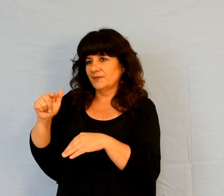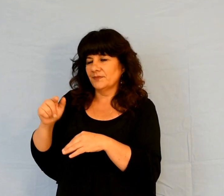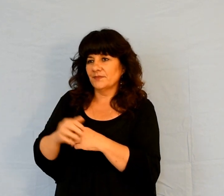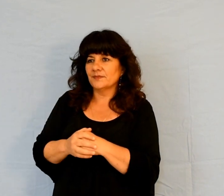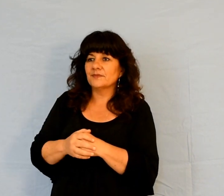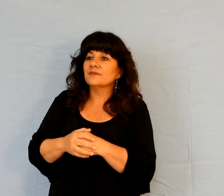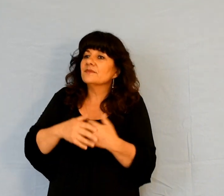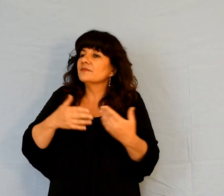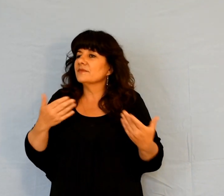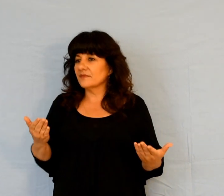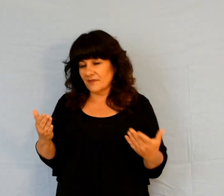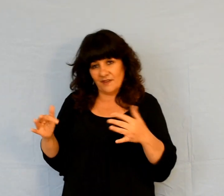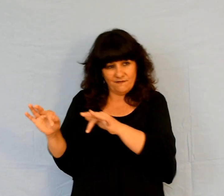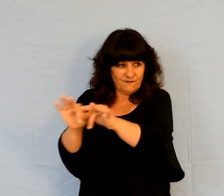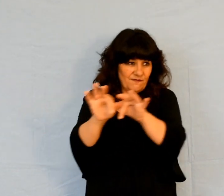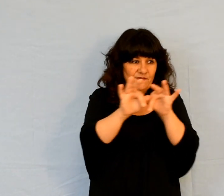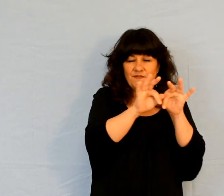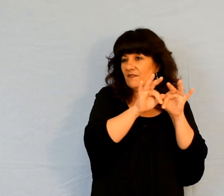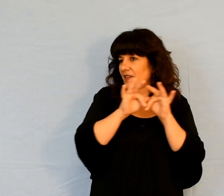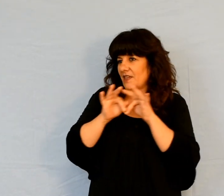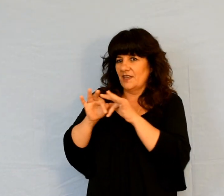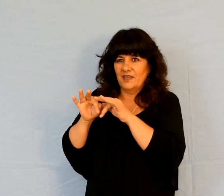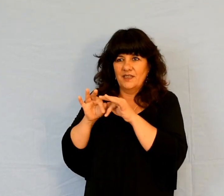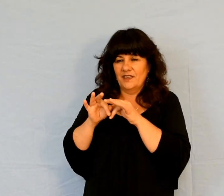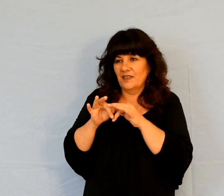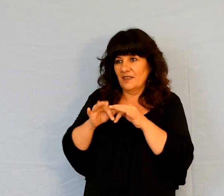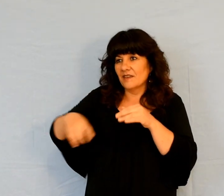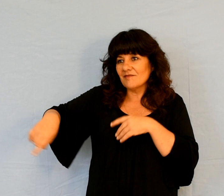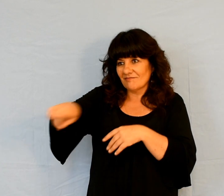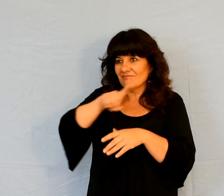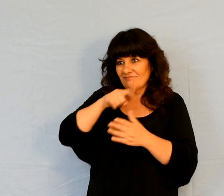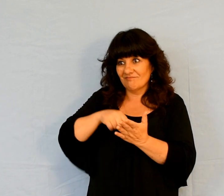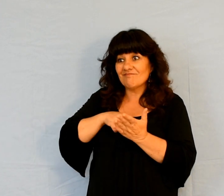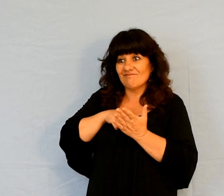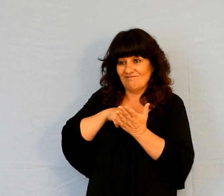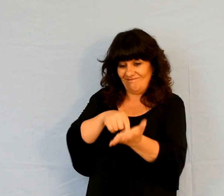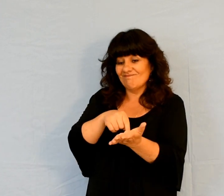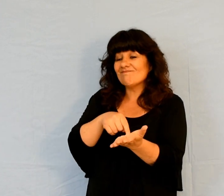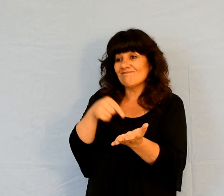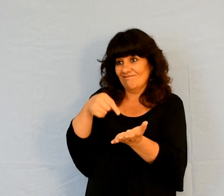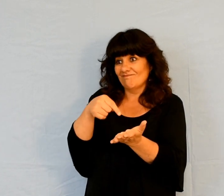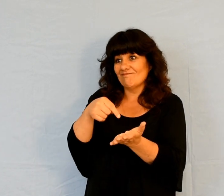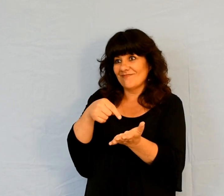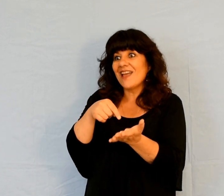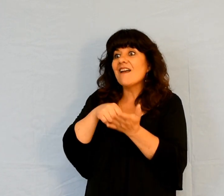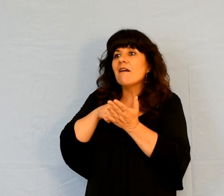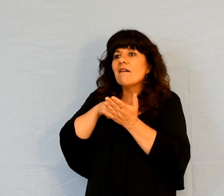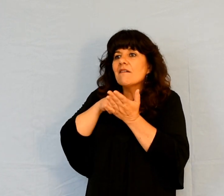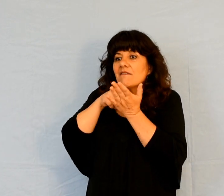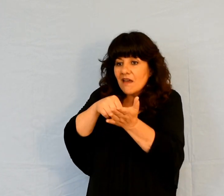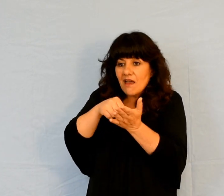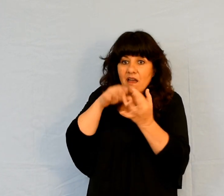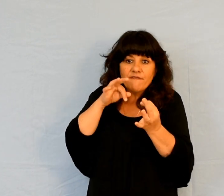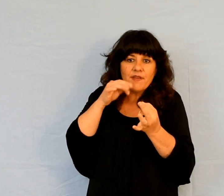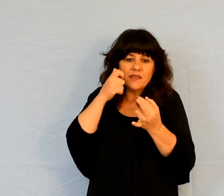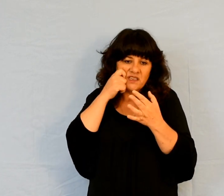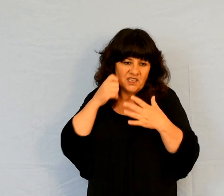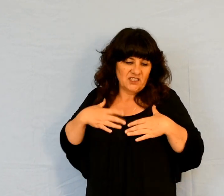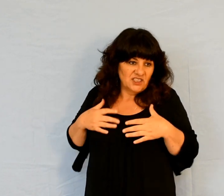Ainsi donc, frères, nous avons une dette, mais elle n'est pas envers la chair, pour